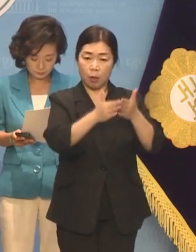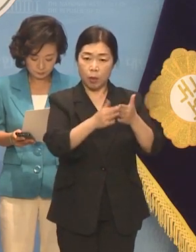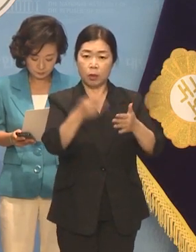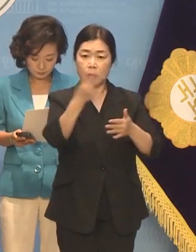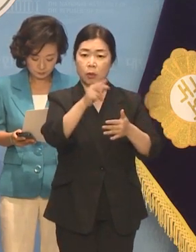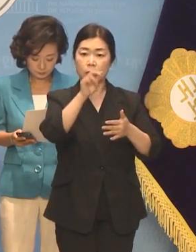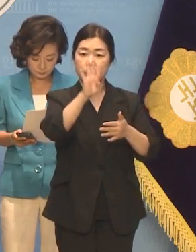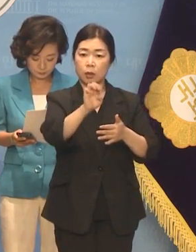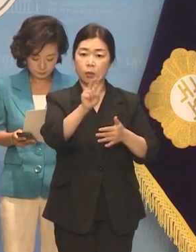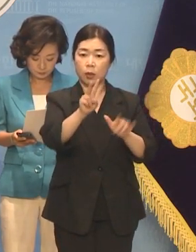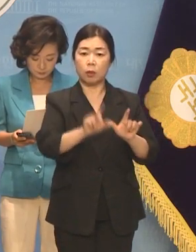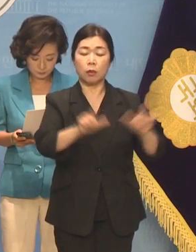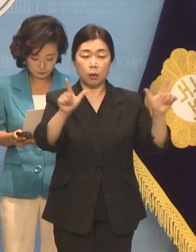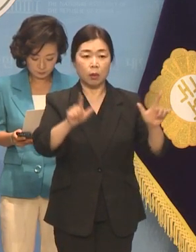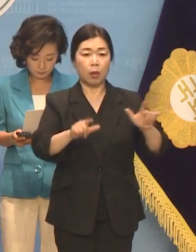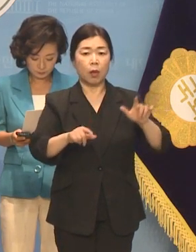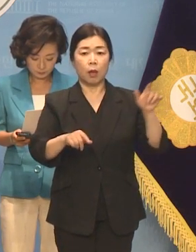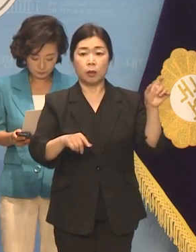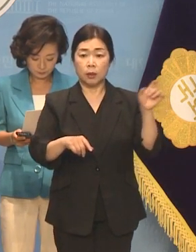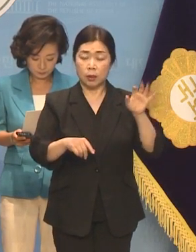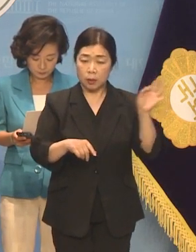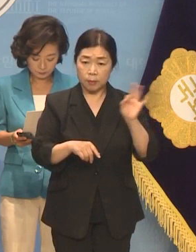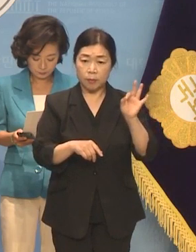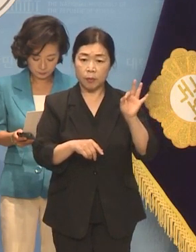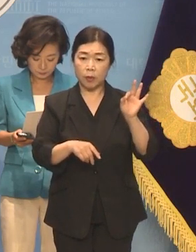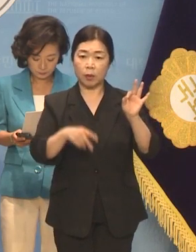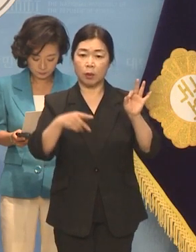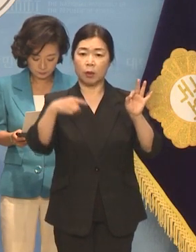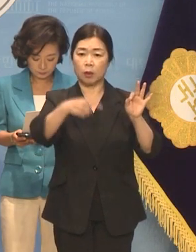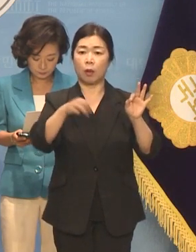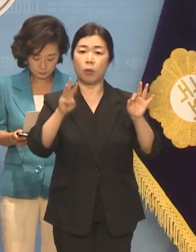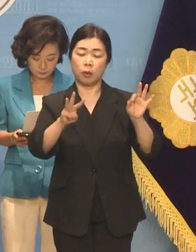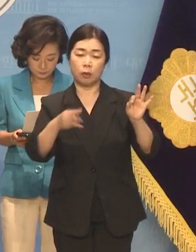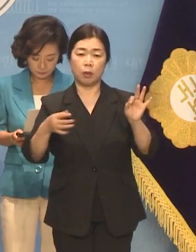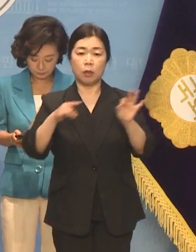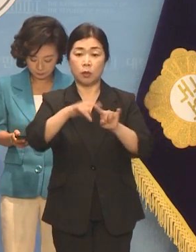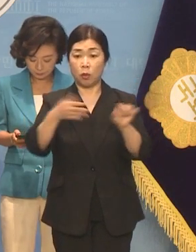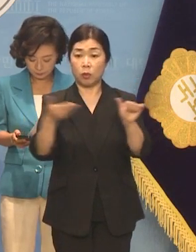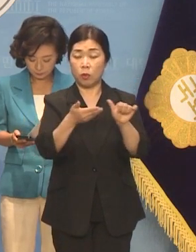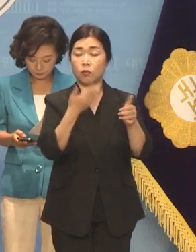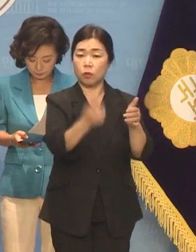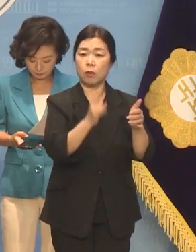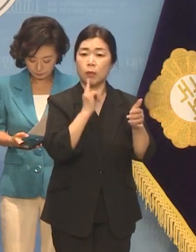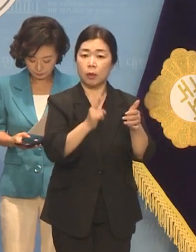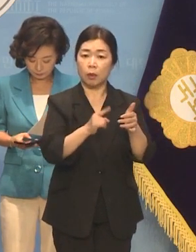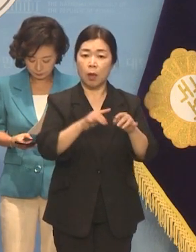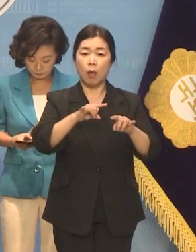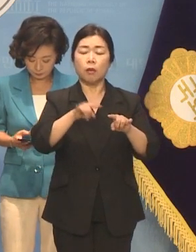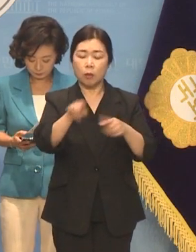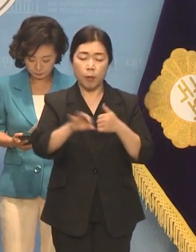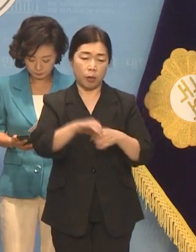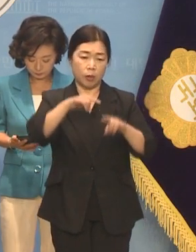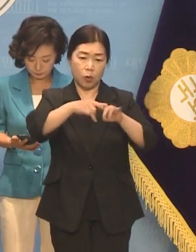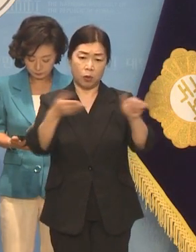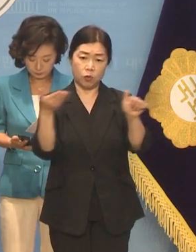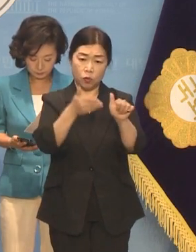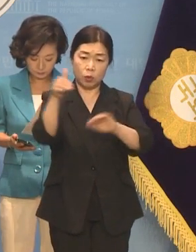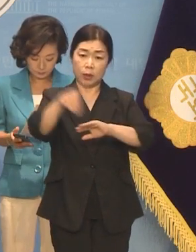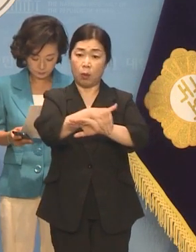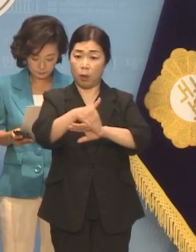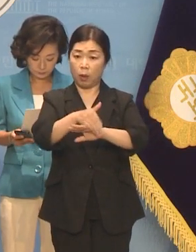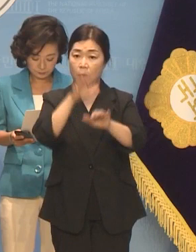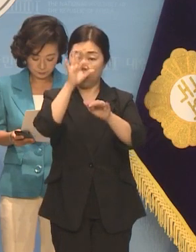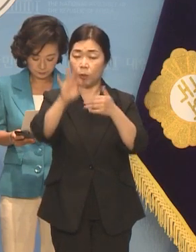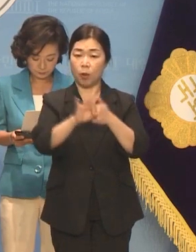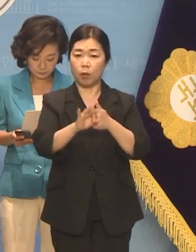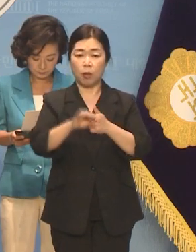2042년에는 10기가와트를 공급할 계획이라고 밝혔다. 10차 전력수급 기본 계획에 따르면